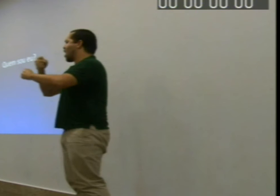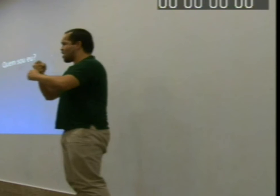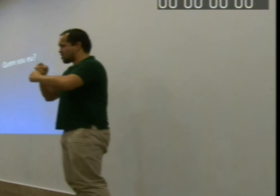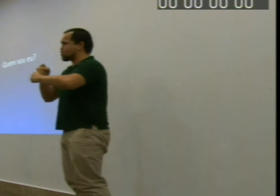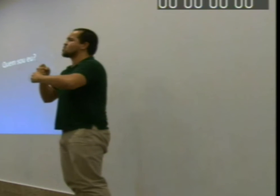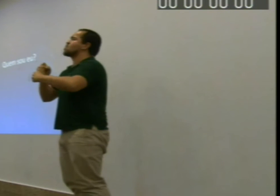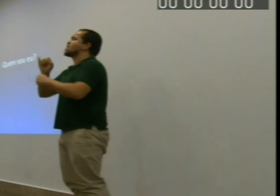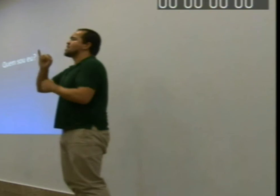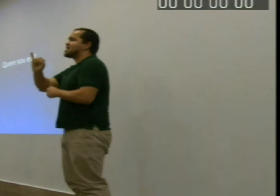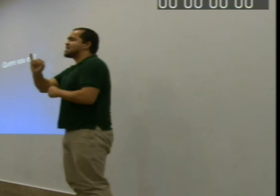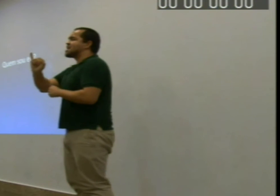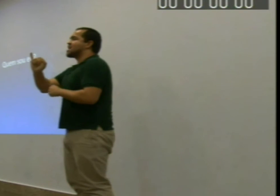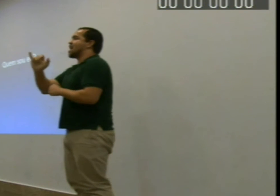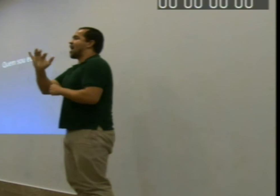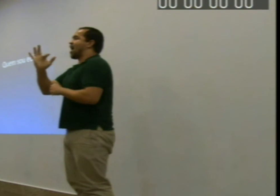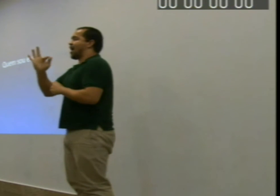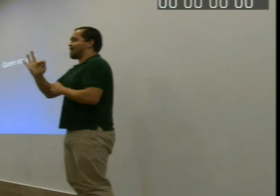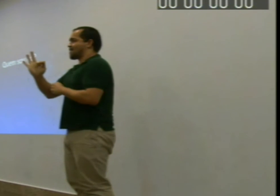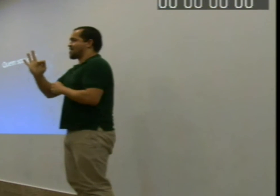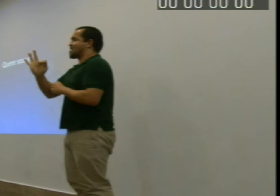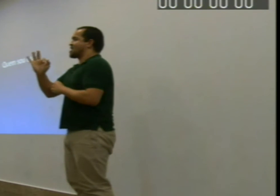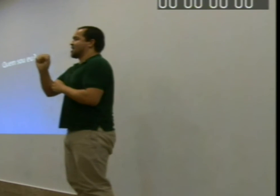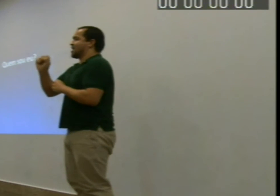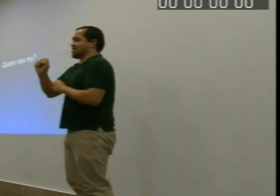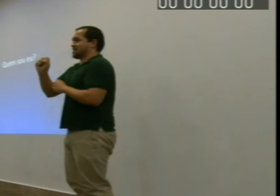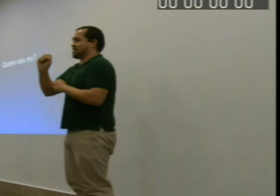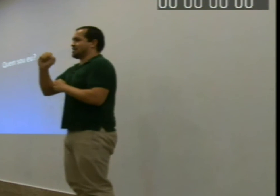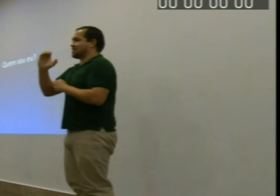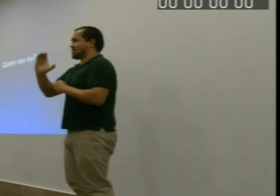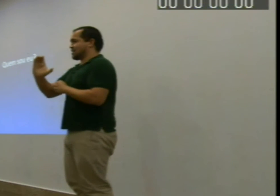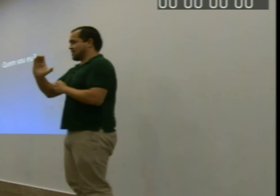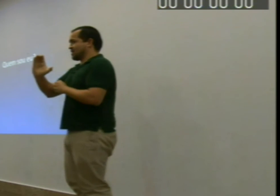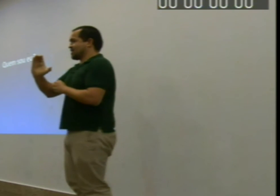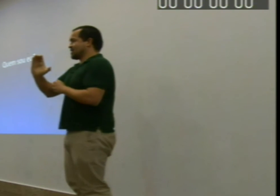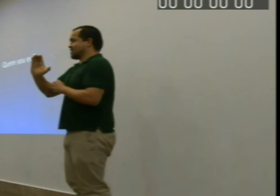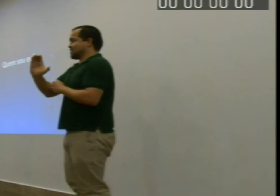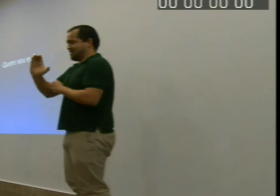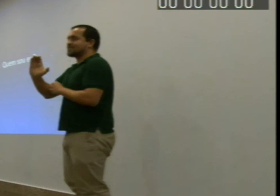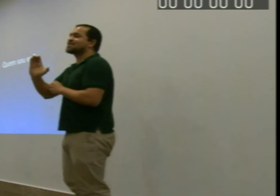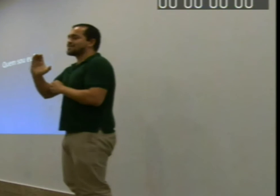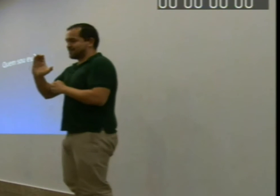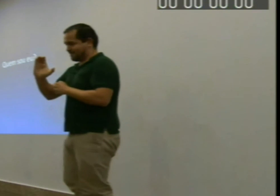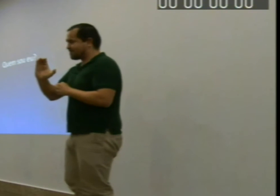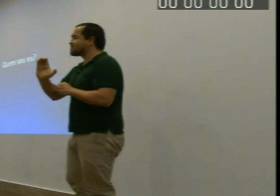trabalhou um ano e no ifmc